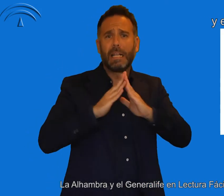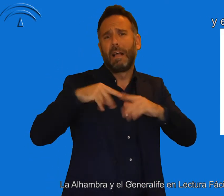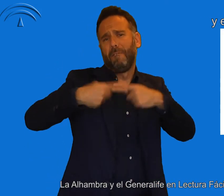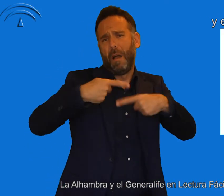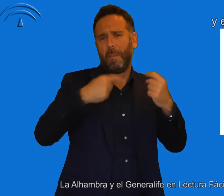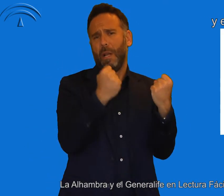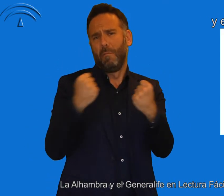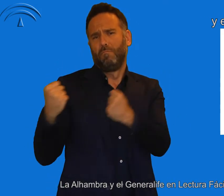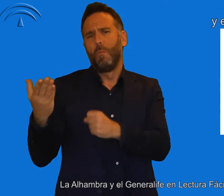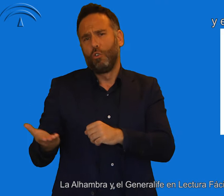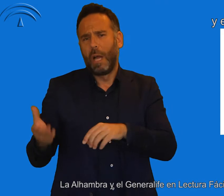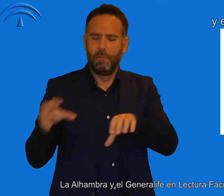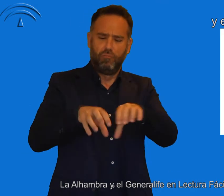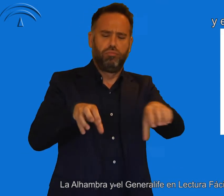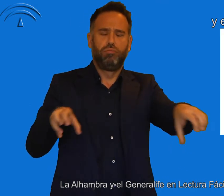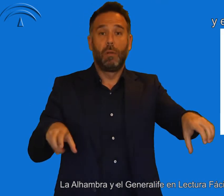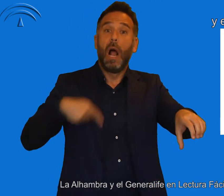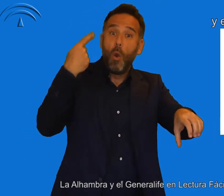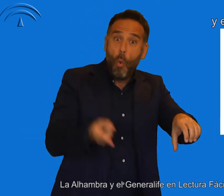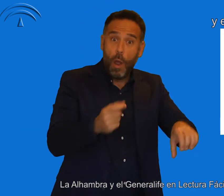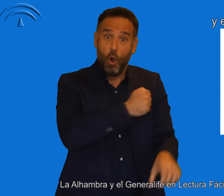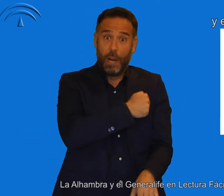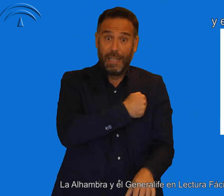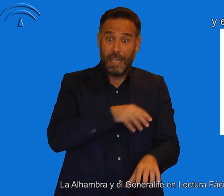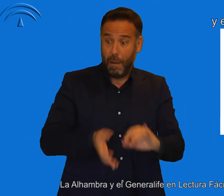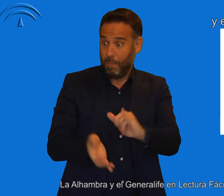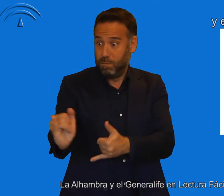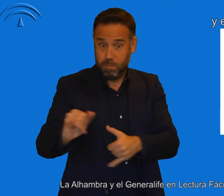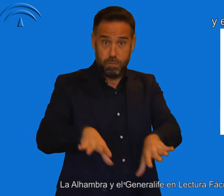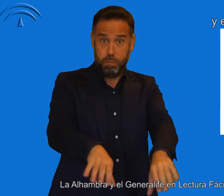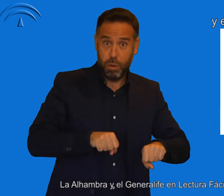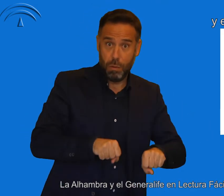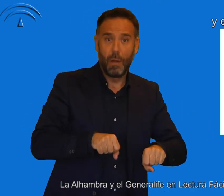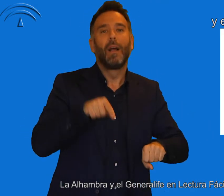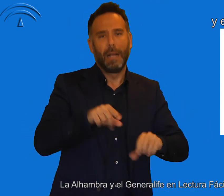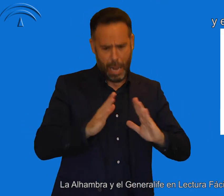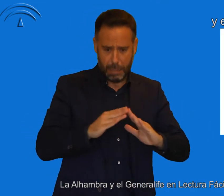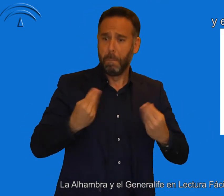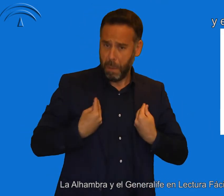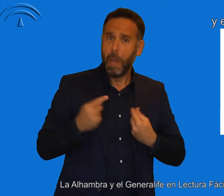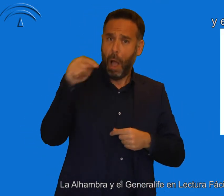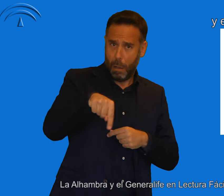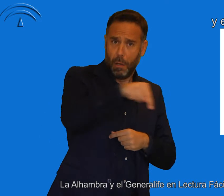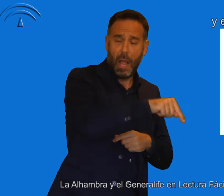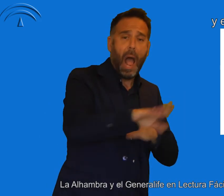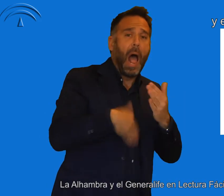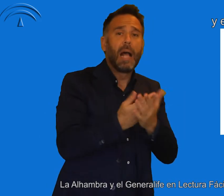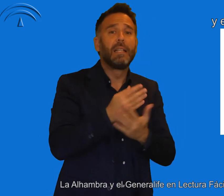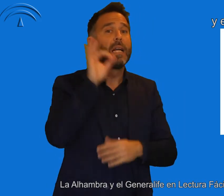de familias ilustres. Después, en época cristiana, la población vivió en aquellas casas y palacios hasta el siglo